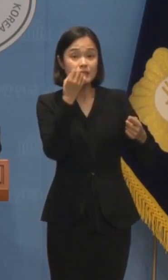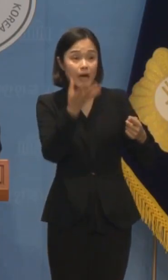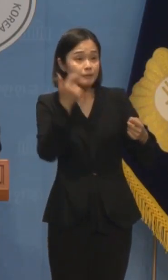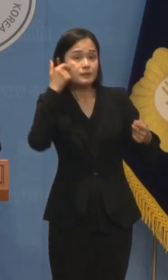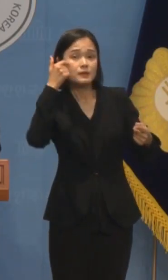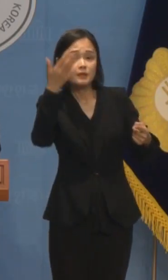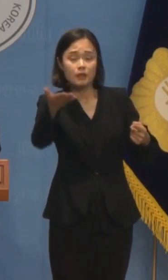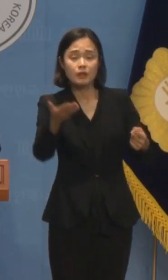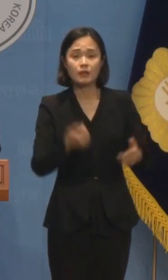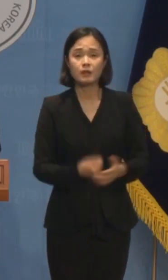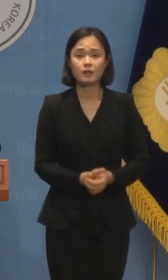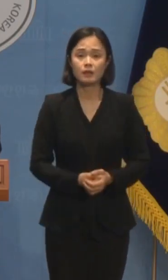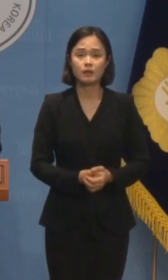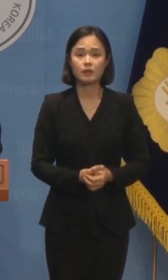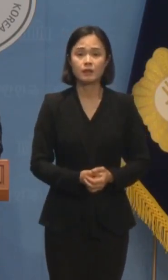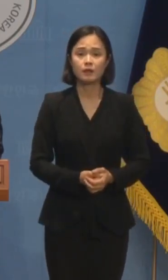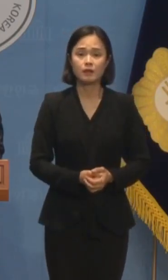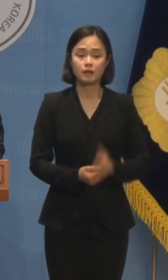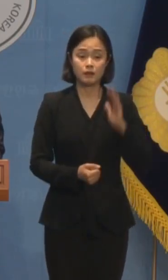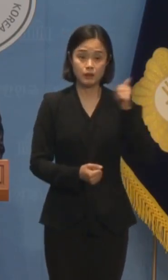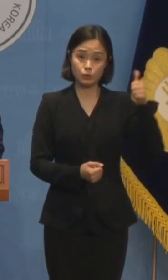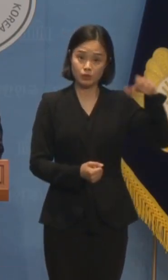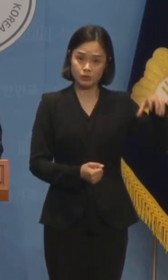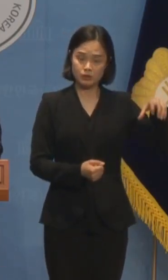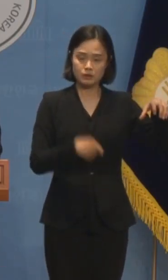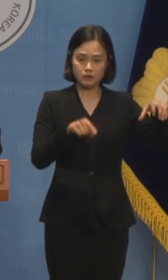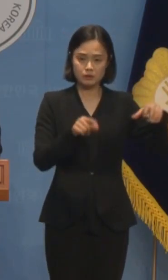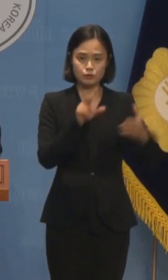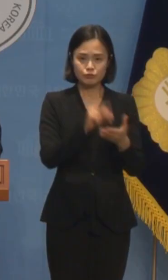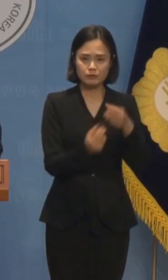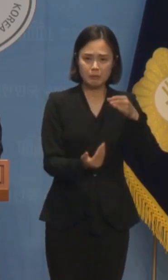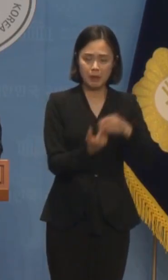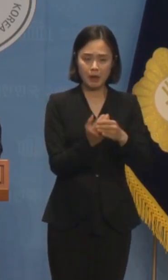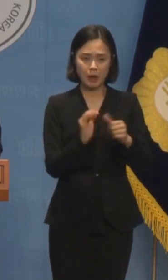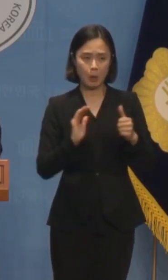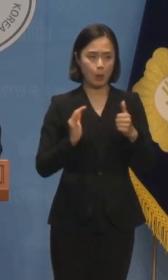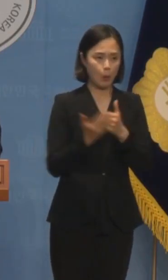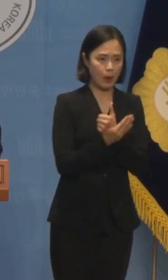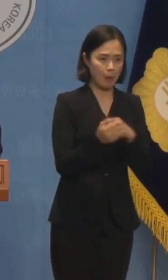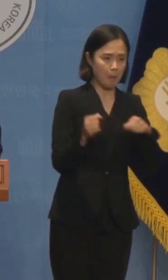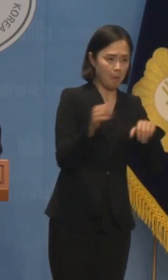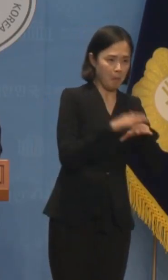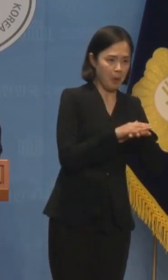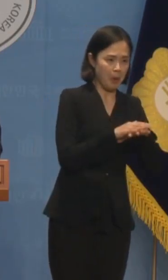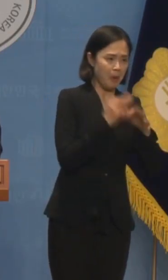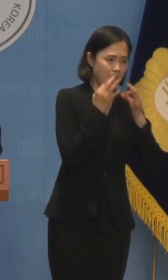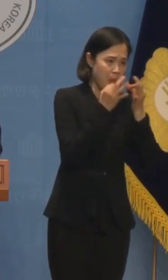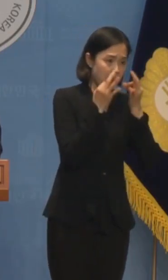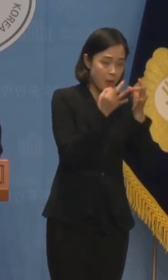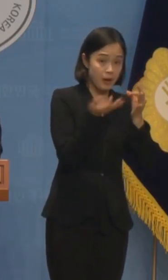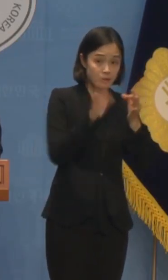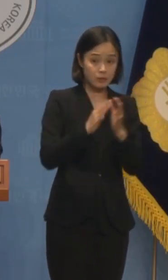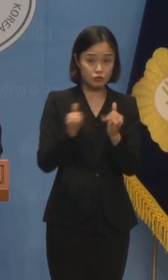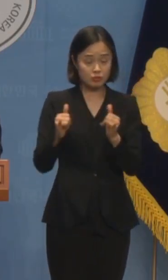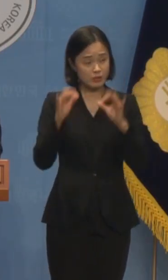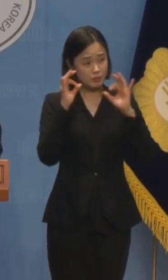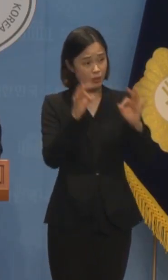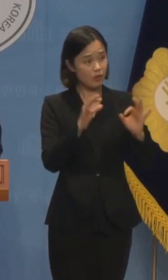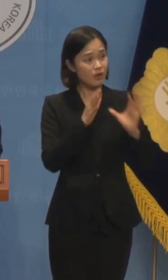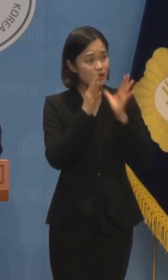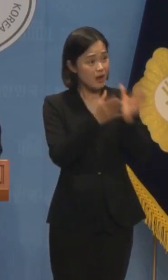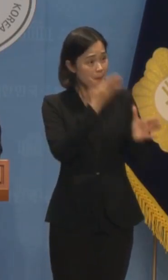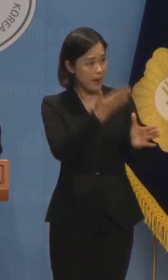대통령실이 온 힘을 다해 사건을 축소하려고 하지만 어설픈 거짓말에 속을 국민은 단 한